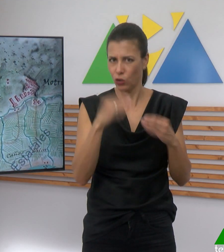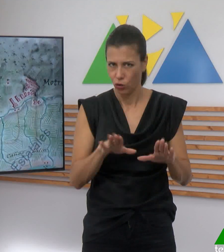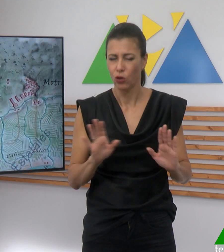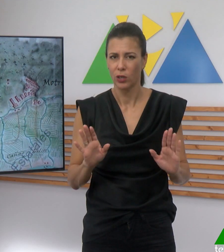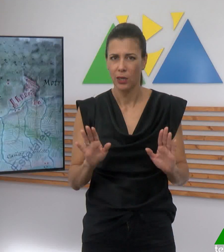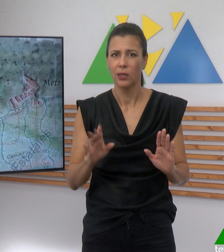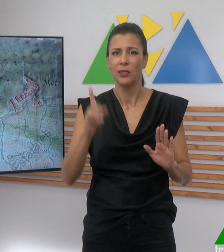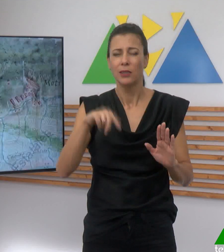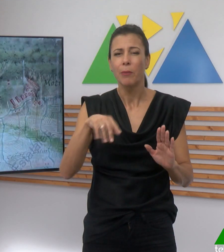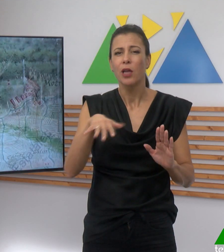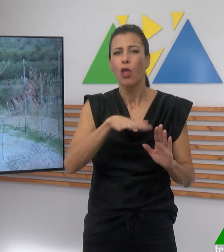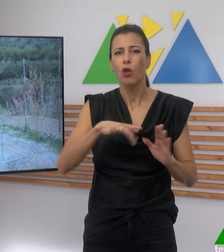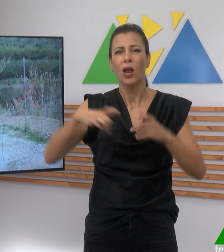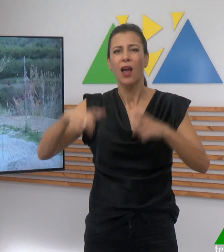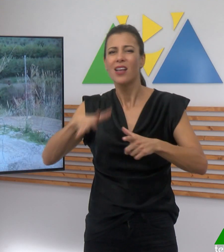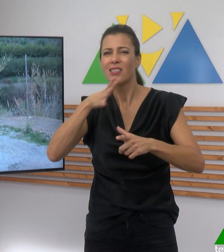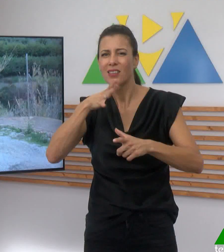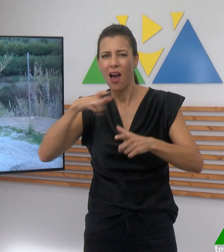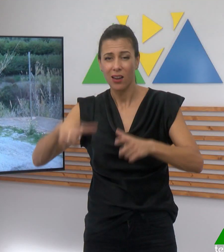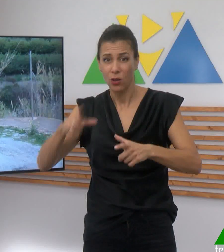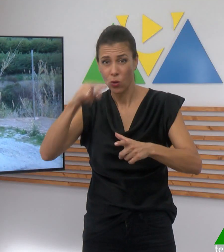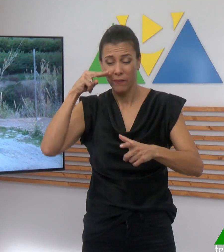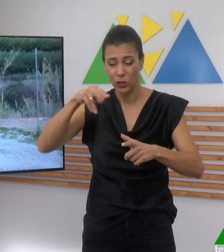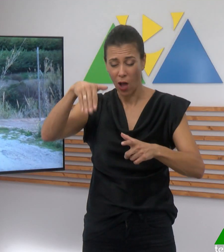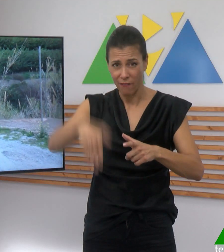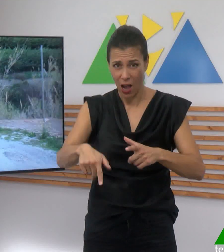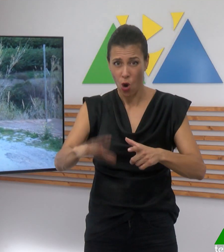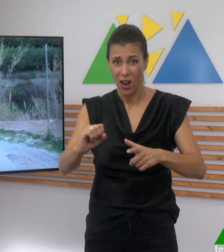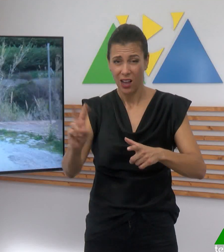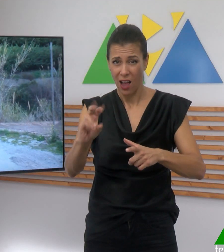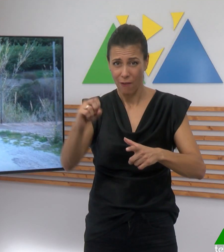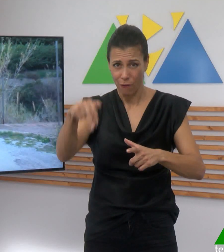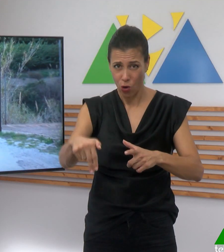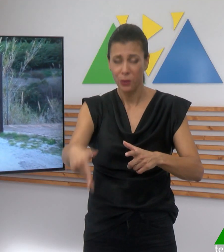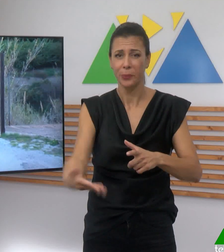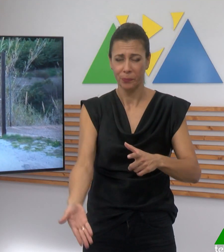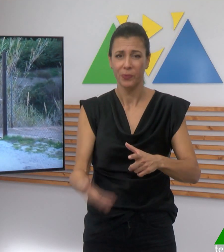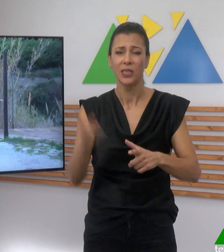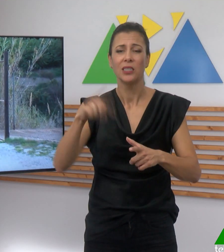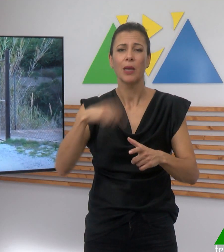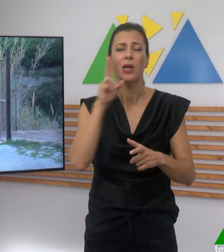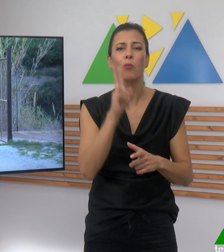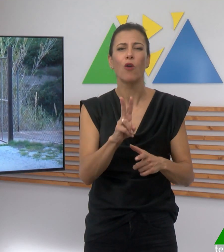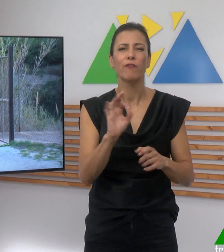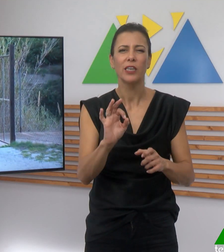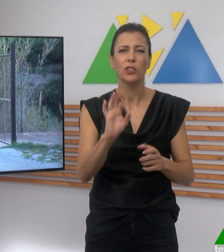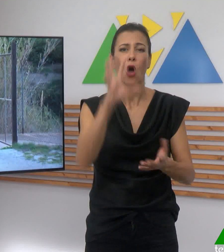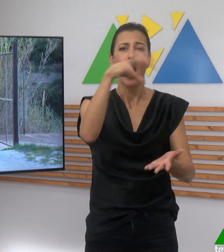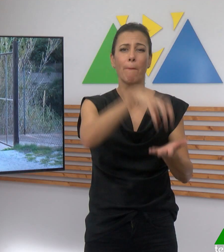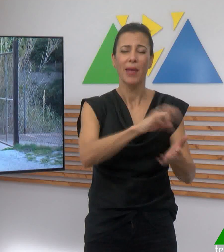charcas que hemos visto la parte de abajo del cabón que hemos visto donde estaba el el apero de los burgo y